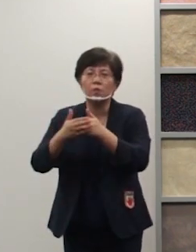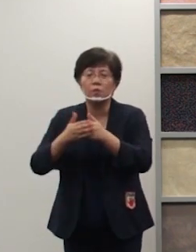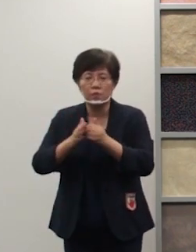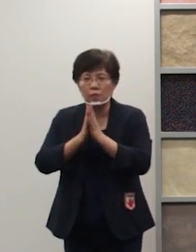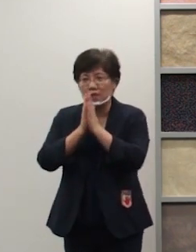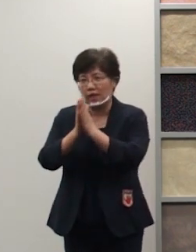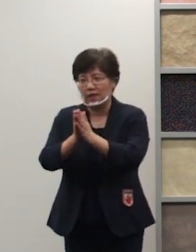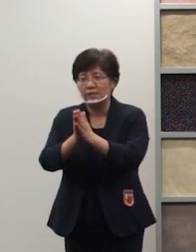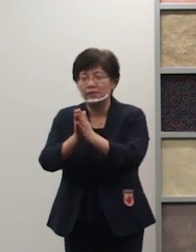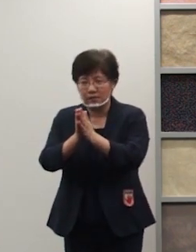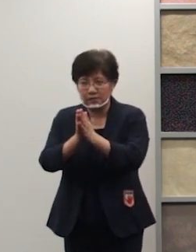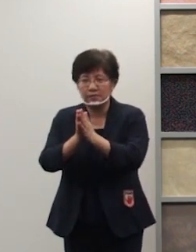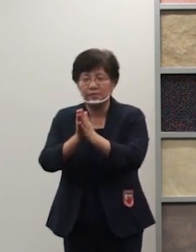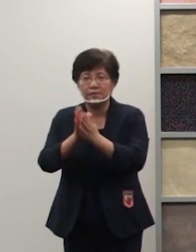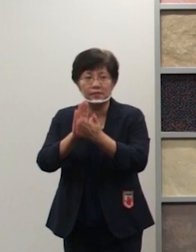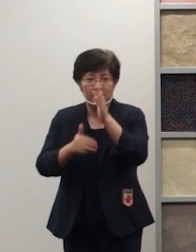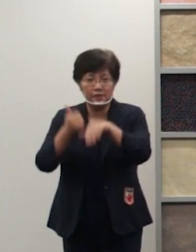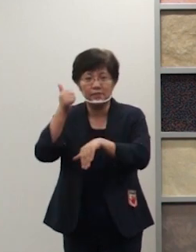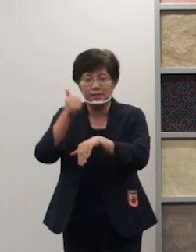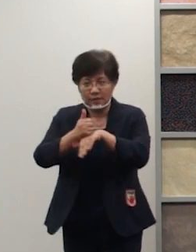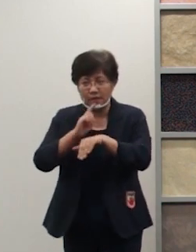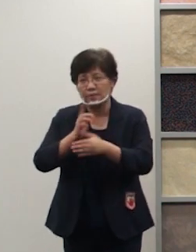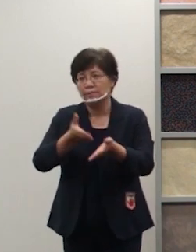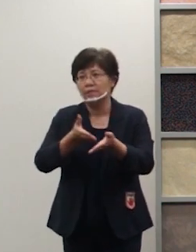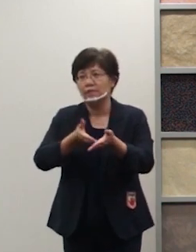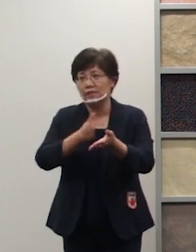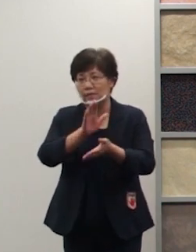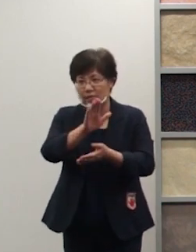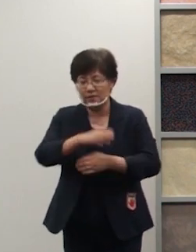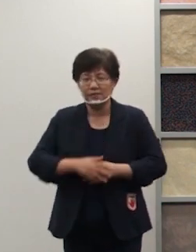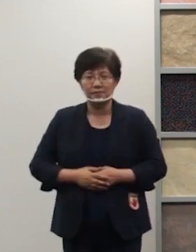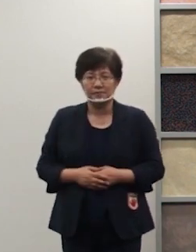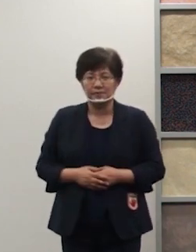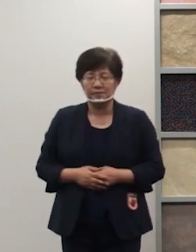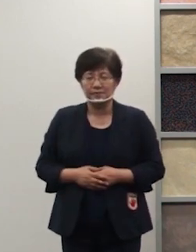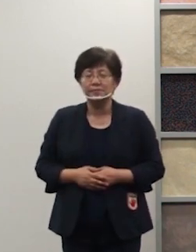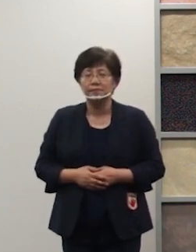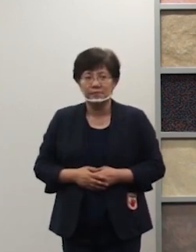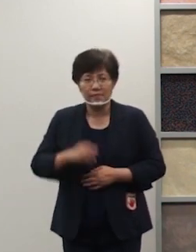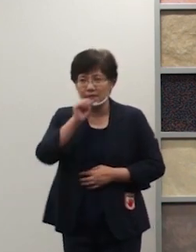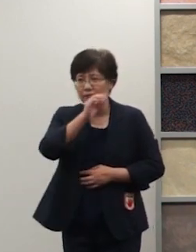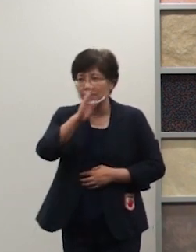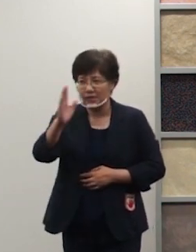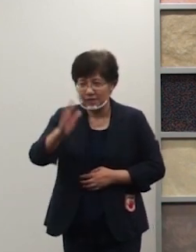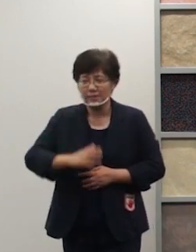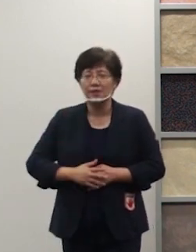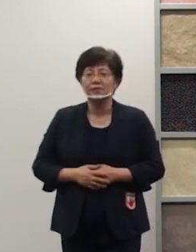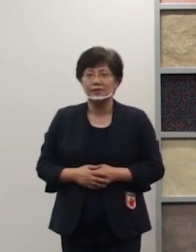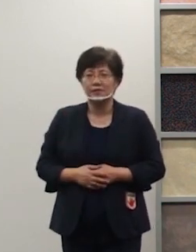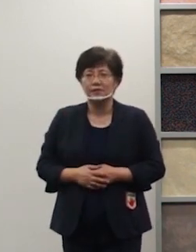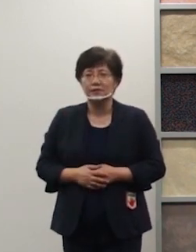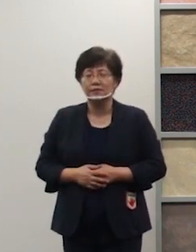であります。長崎知事からコメントを発表します。 はい、それではよろしくお願いいたします。